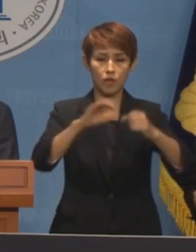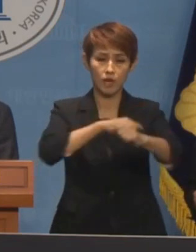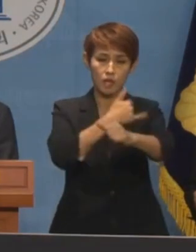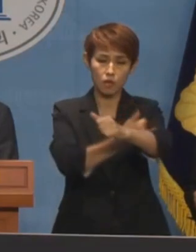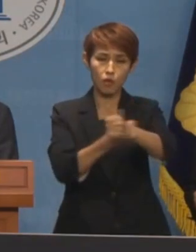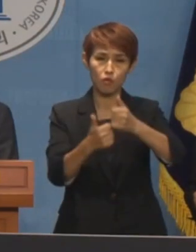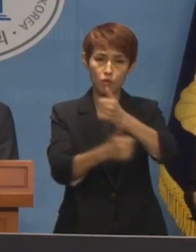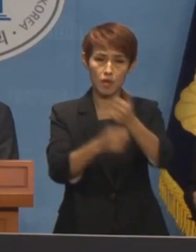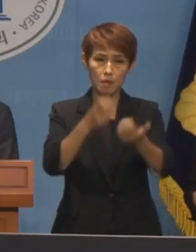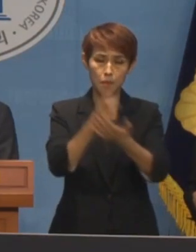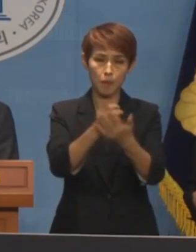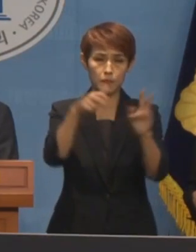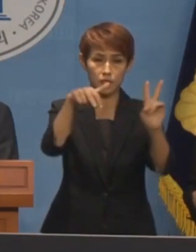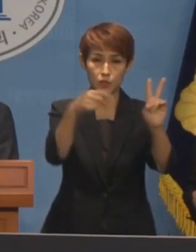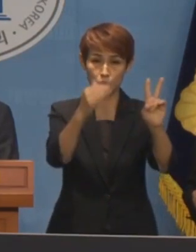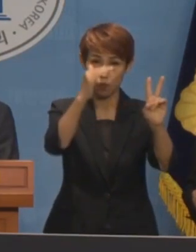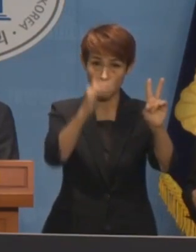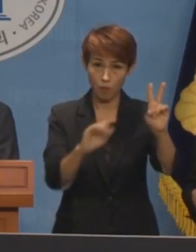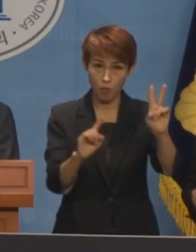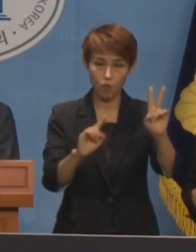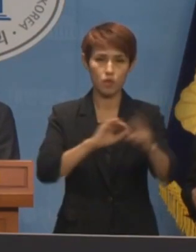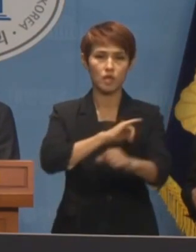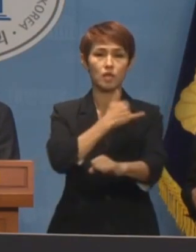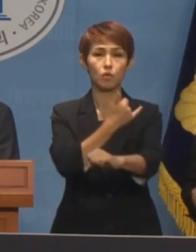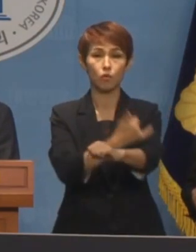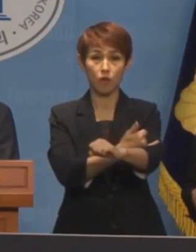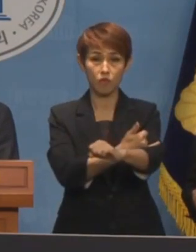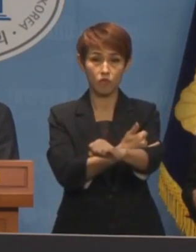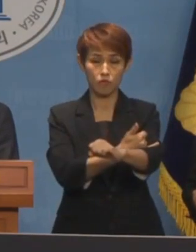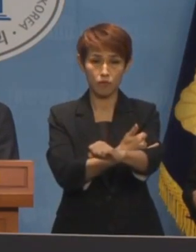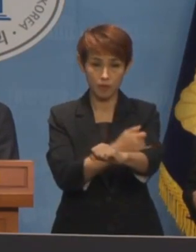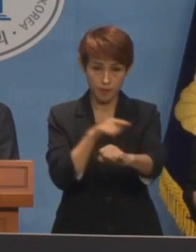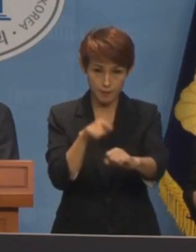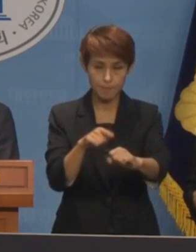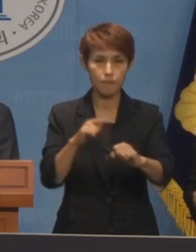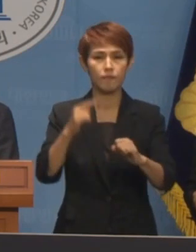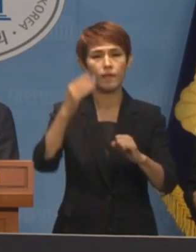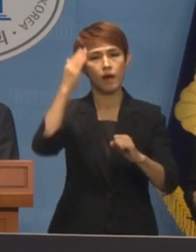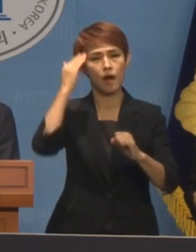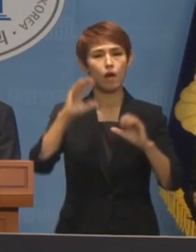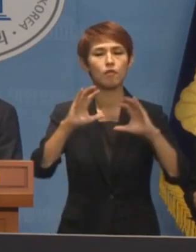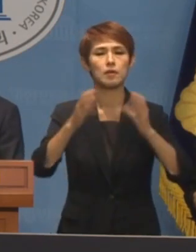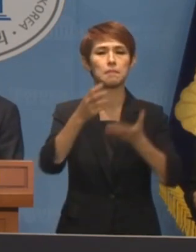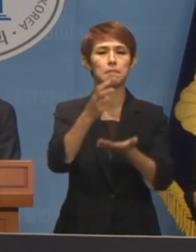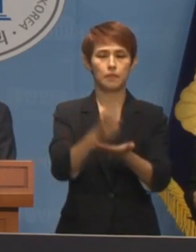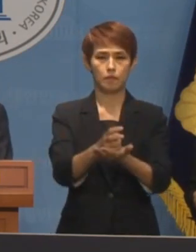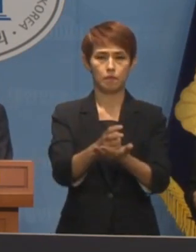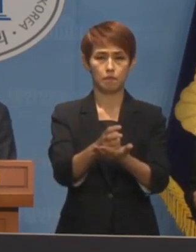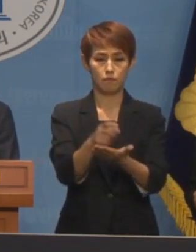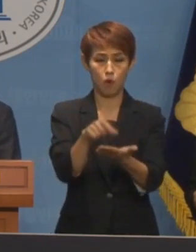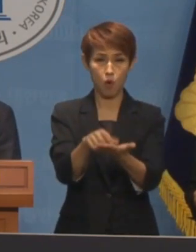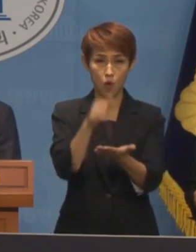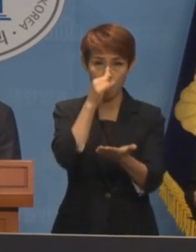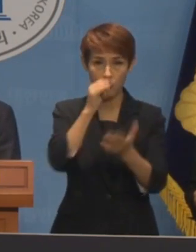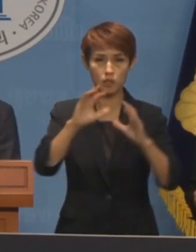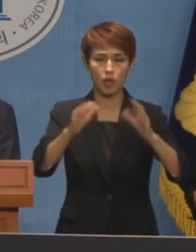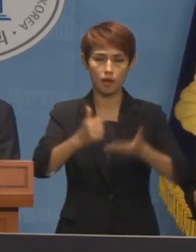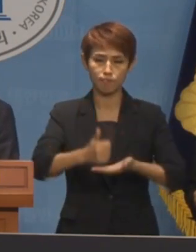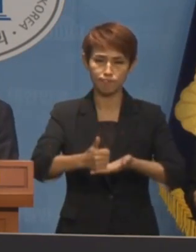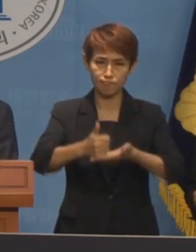국가인권위법 제2조는 인권의 정의로서 대한민국 헌법 및 법률에 보장하거나 인간의